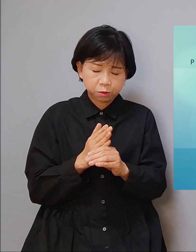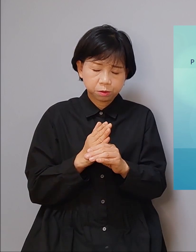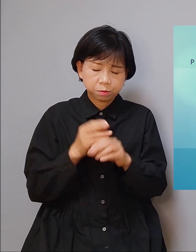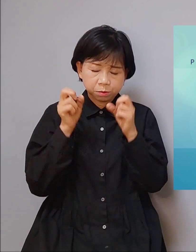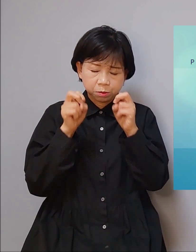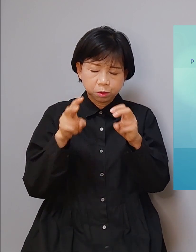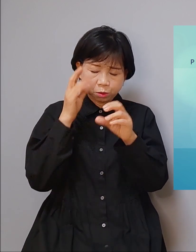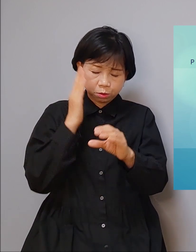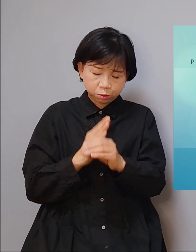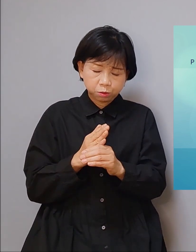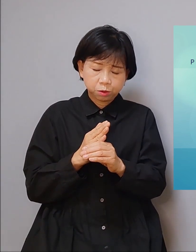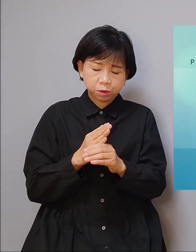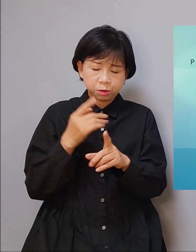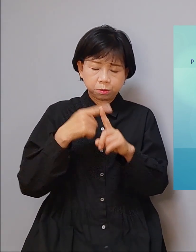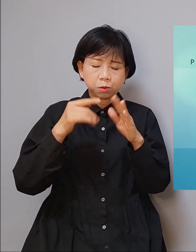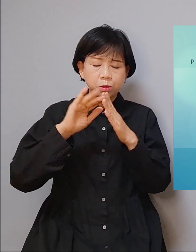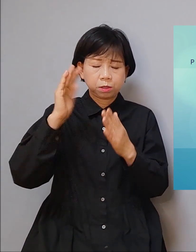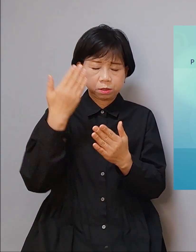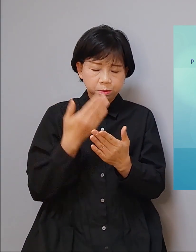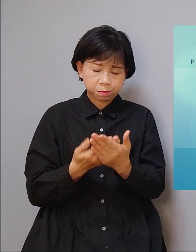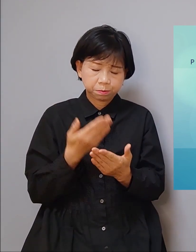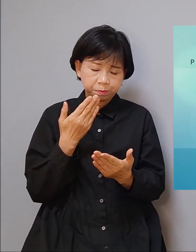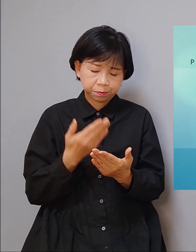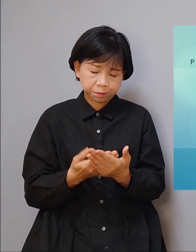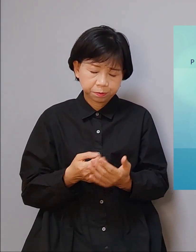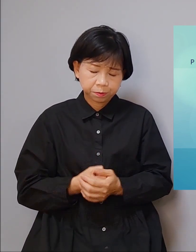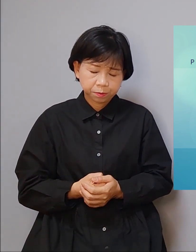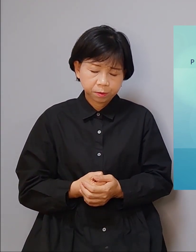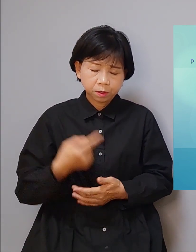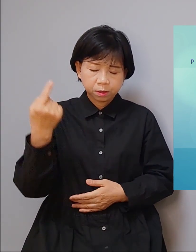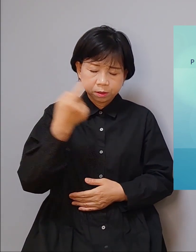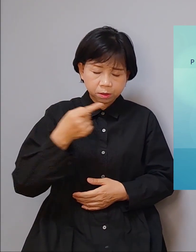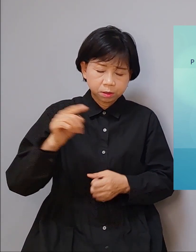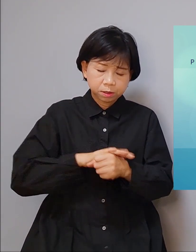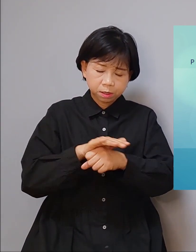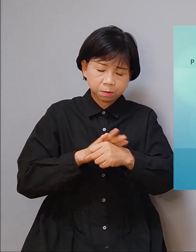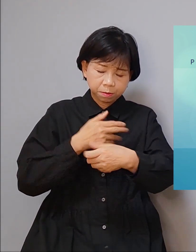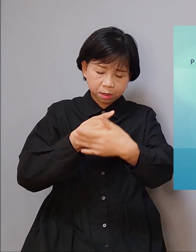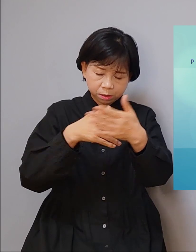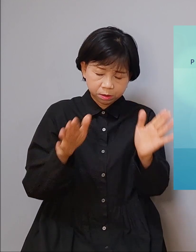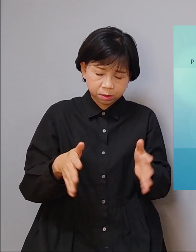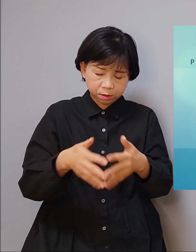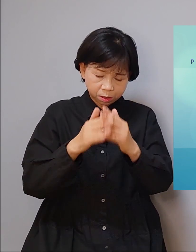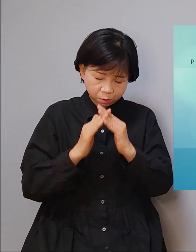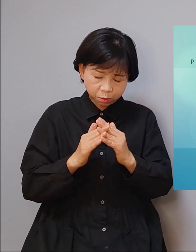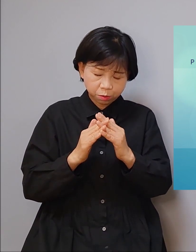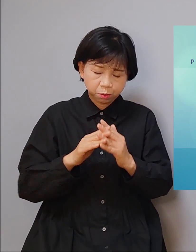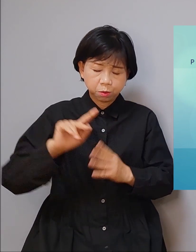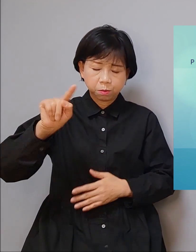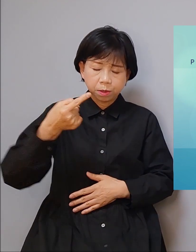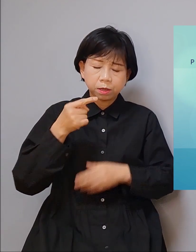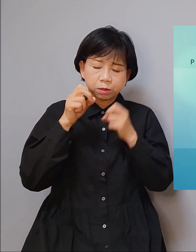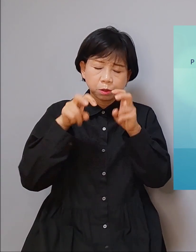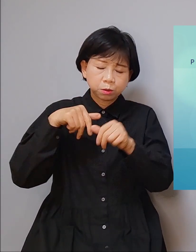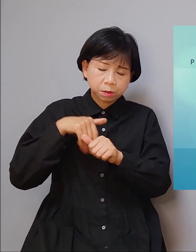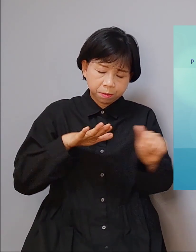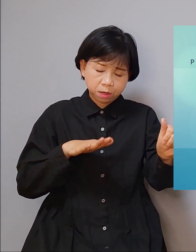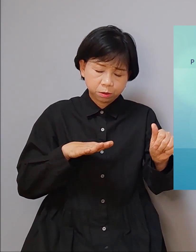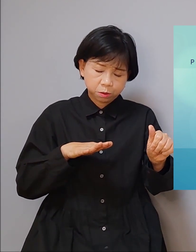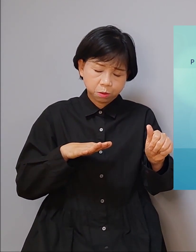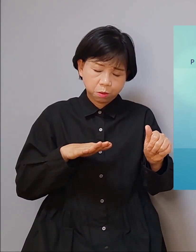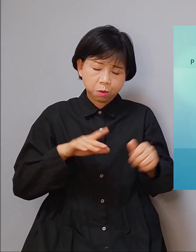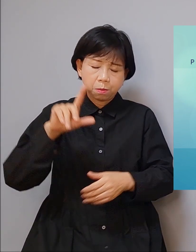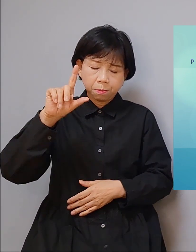중심, 선교 중심의 교회가 되게 하옵소서. 1000개의 사랑방을 세우고 100명의 선교사를